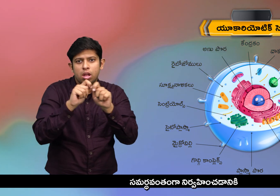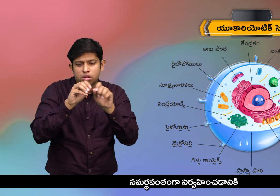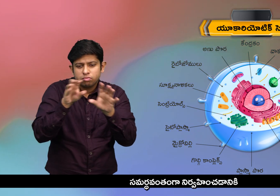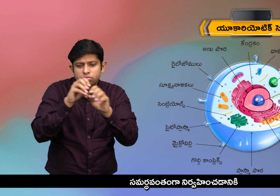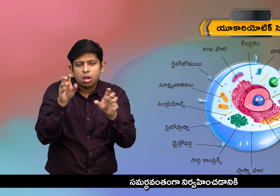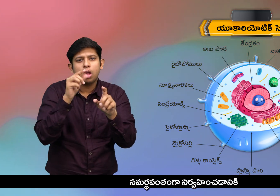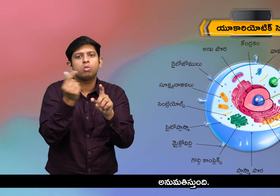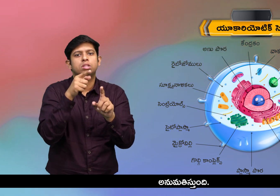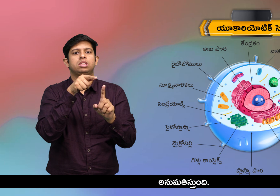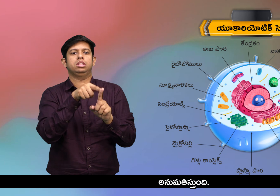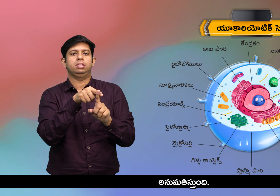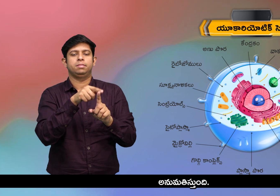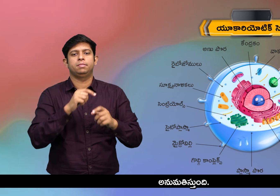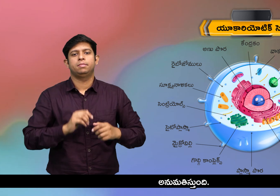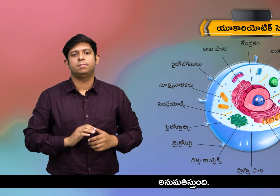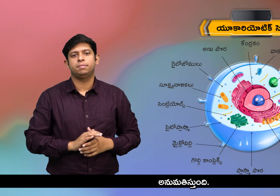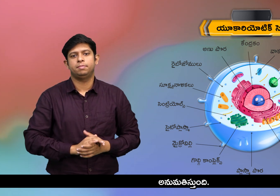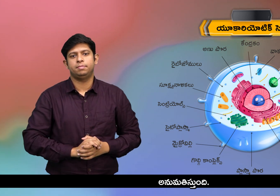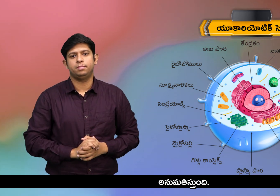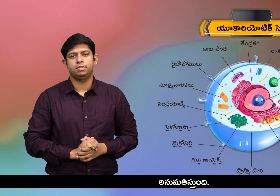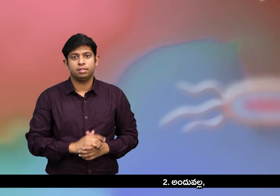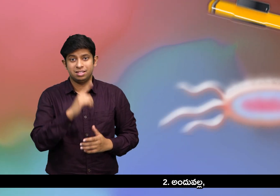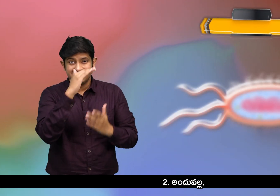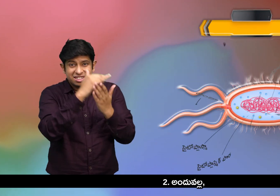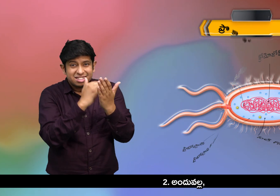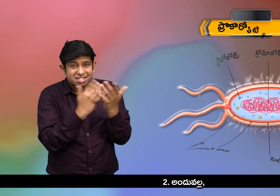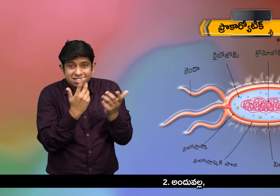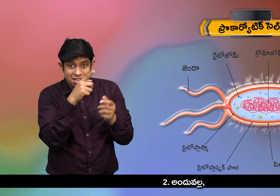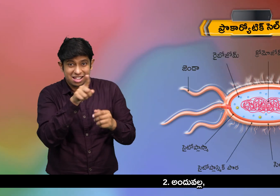నిర్వహించడానికి అనుమతిస్తుంది. అందువల్ల